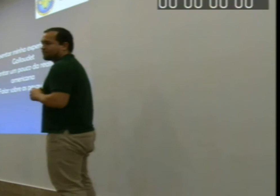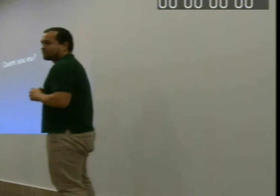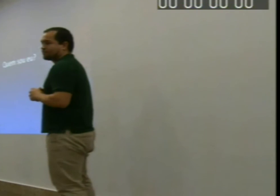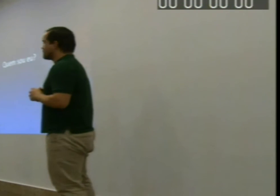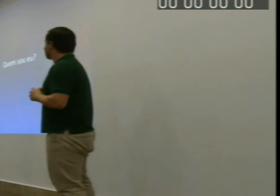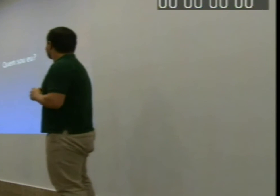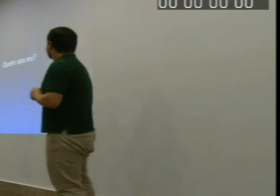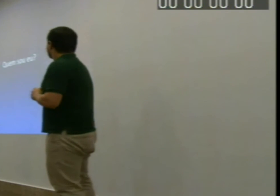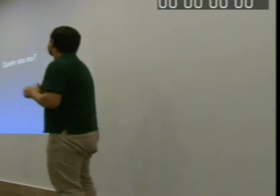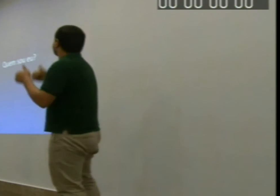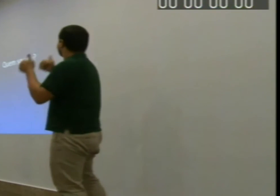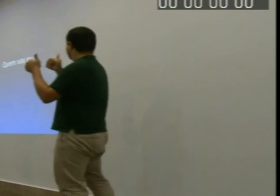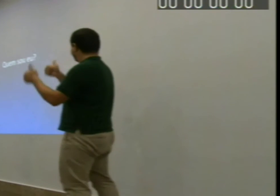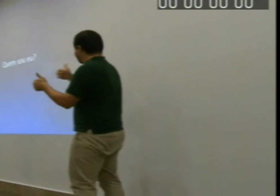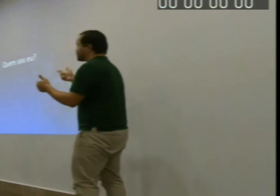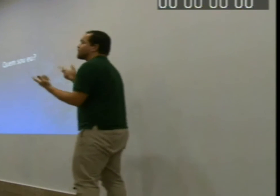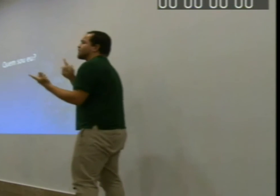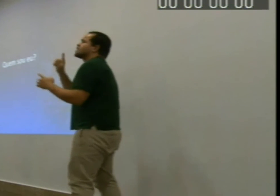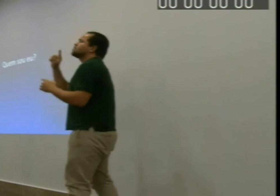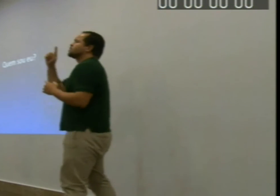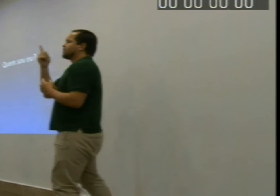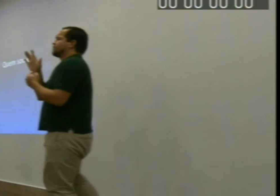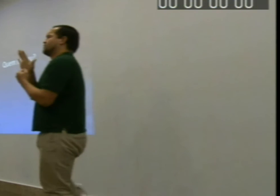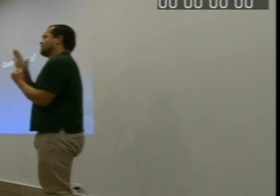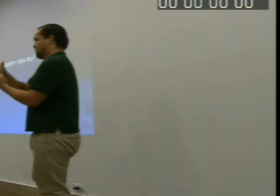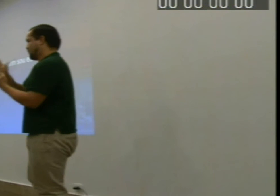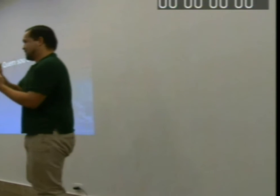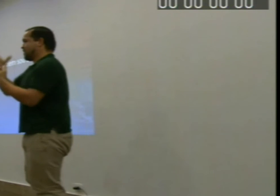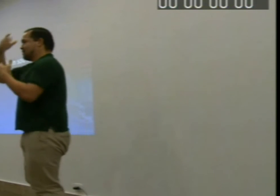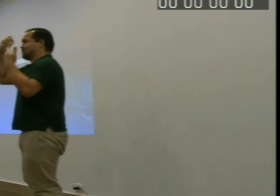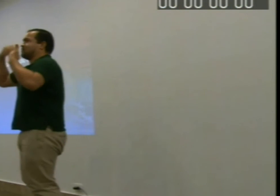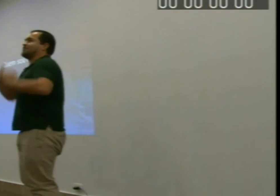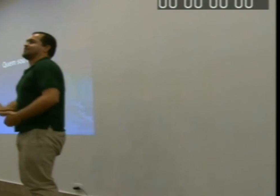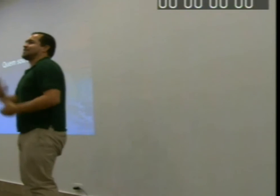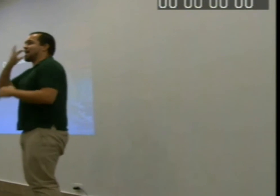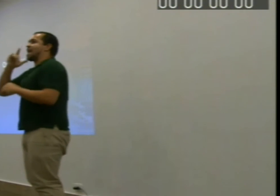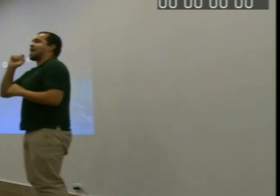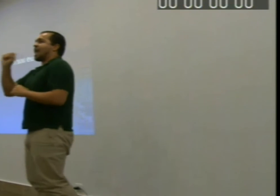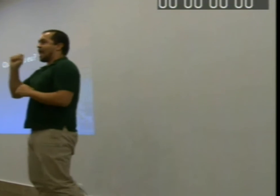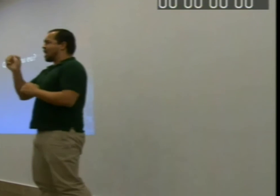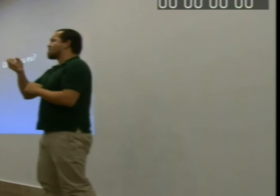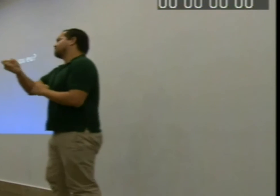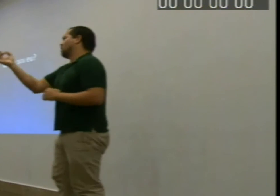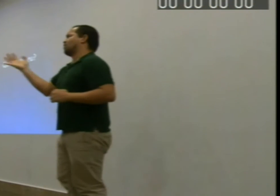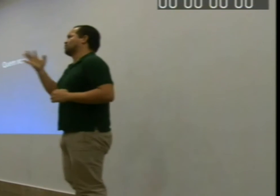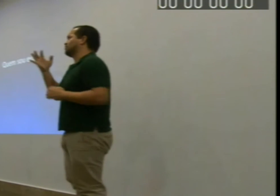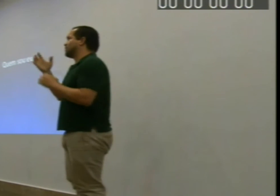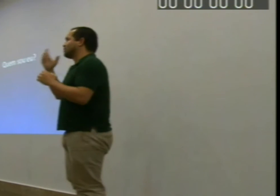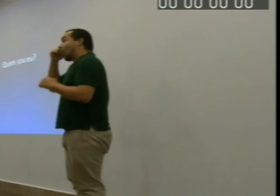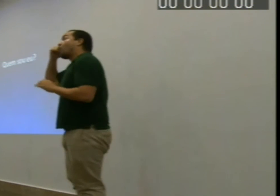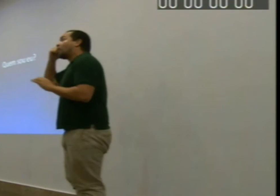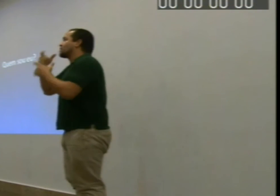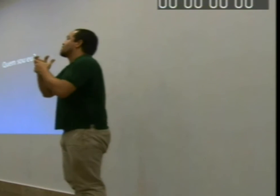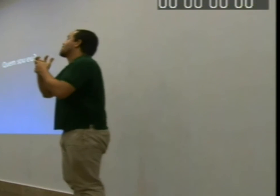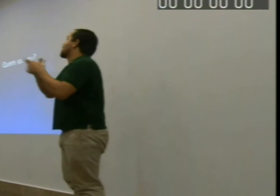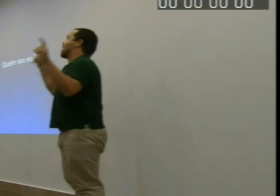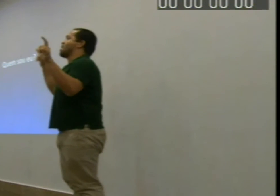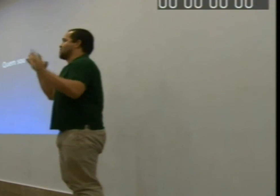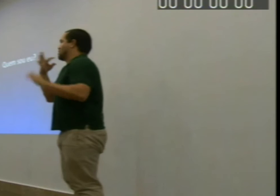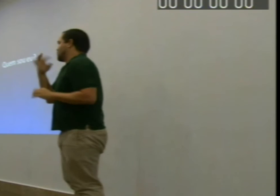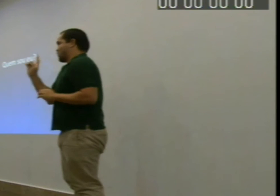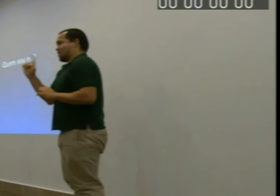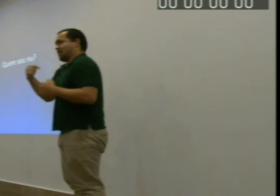lá aí paraa frente Bom primeiro então eu eu vou apresentar quem sou eu bom